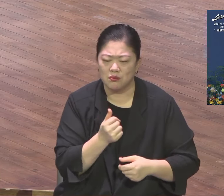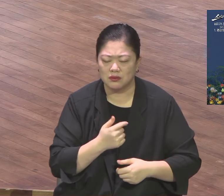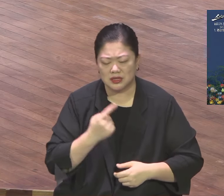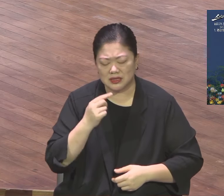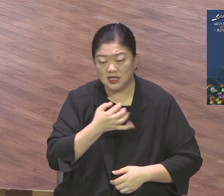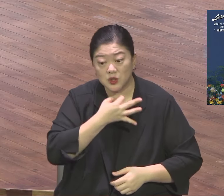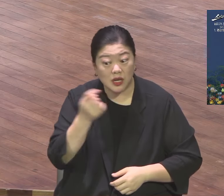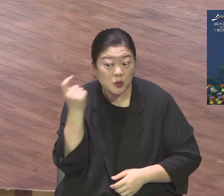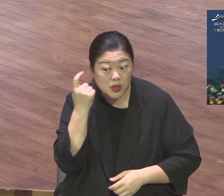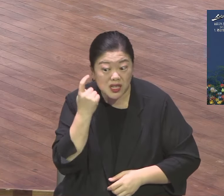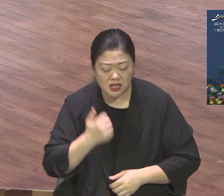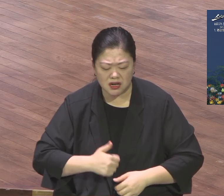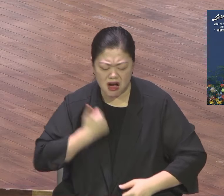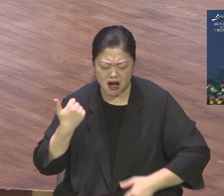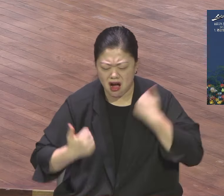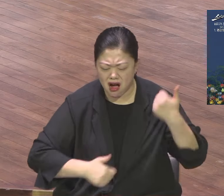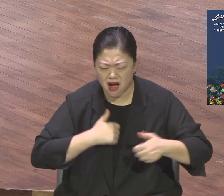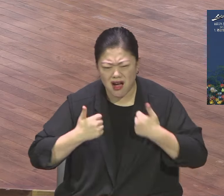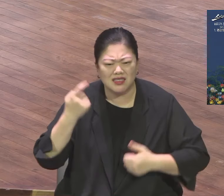나를 되게 겁을 내요.